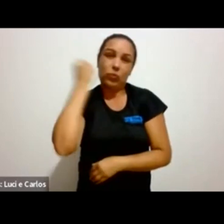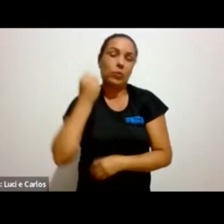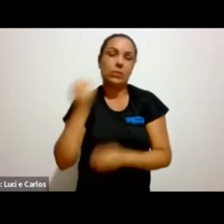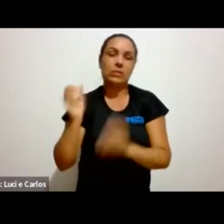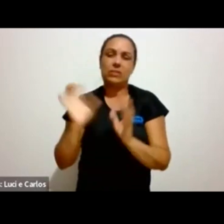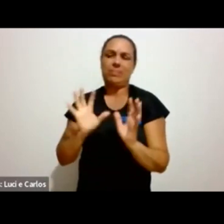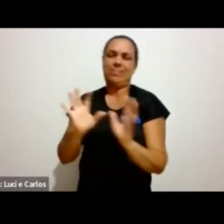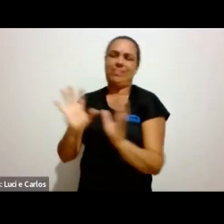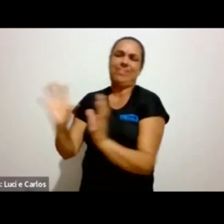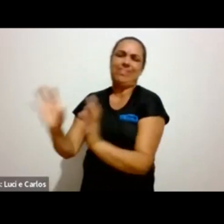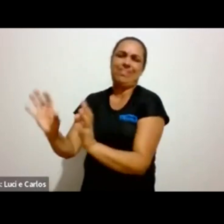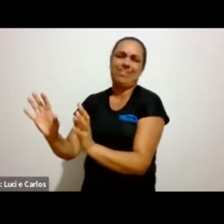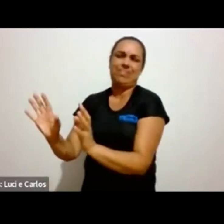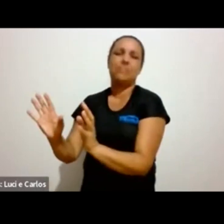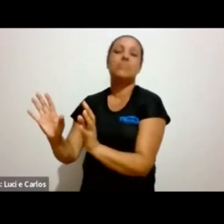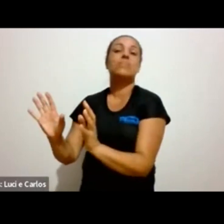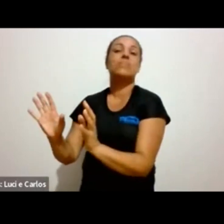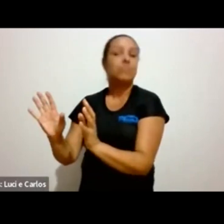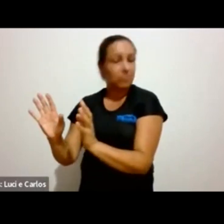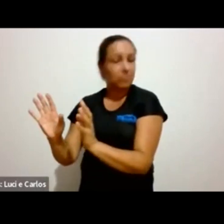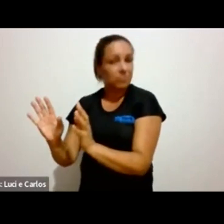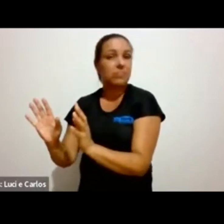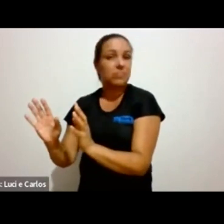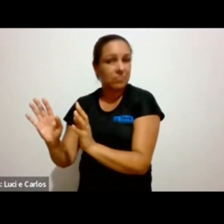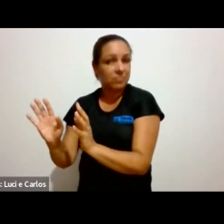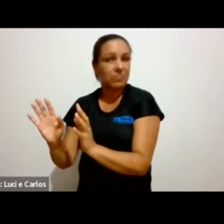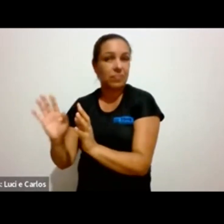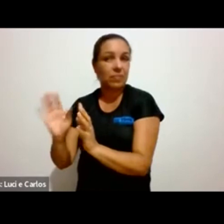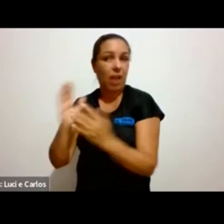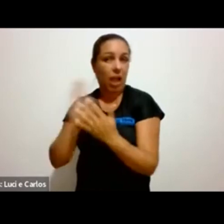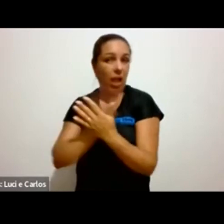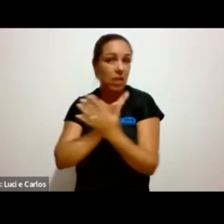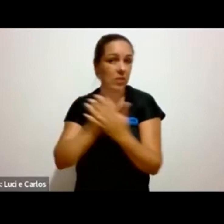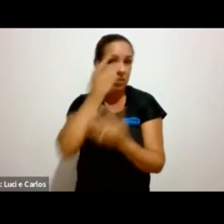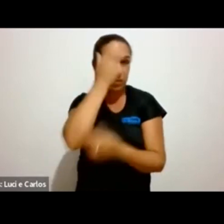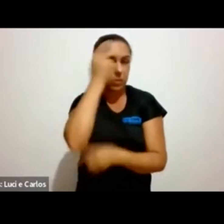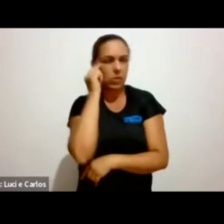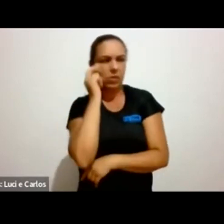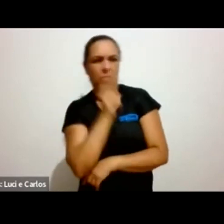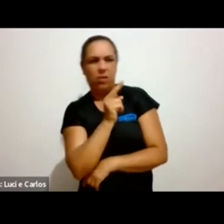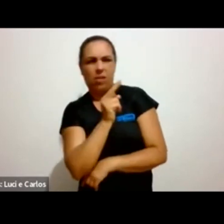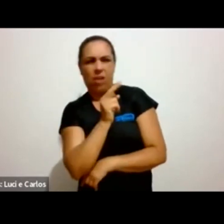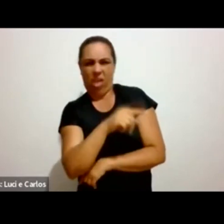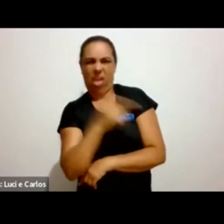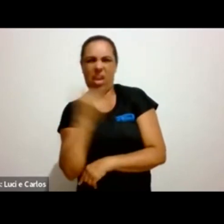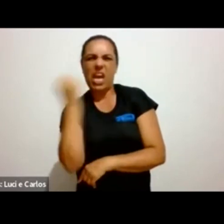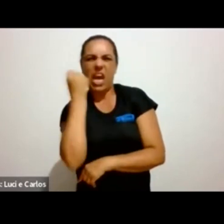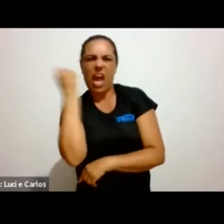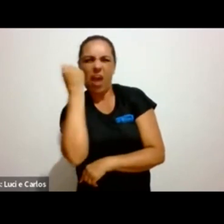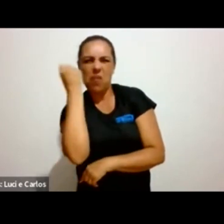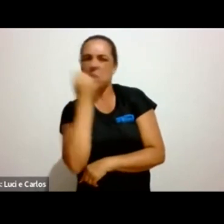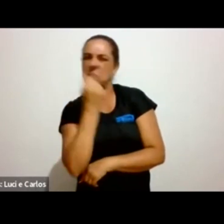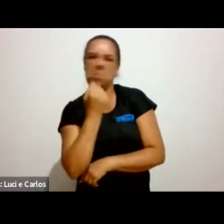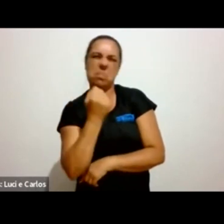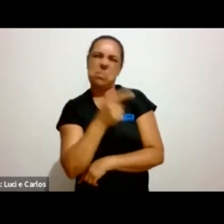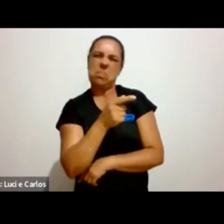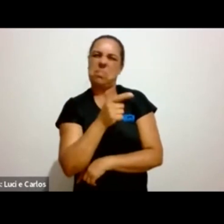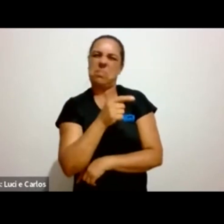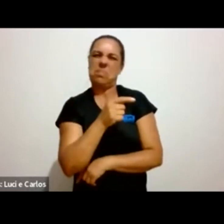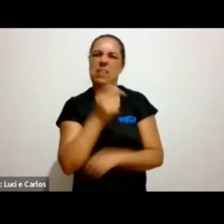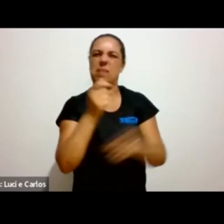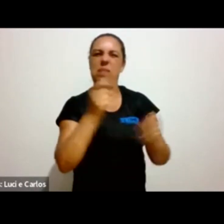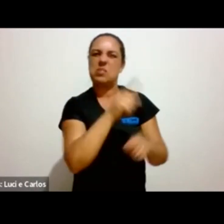Talvez nem todos saibam da gravidade dessa síndrome, né? E muitas vezes acha que as pessoas estão exagerando,